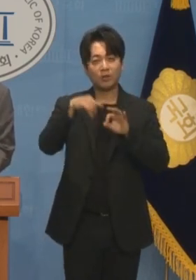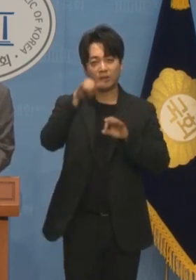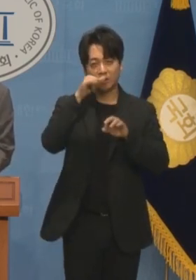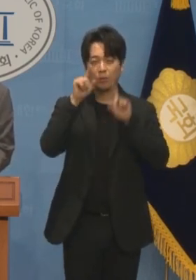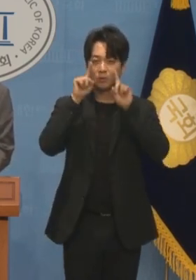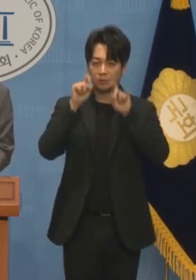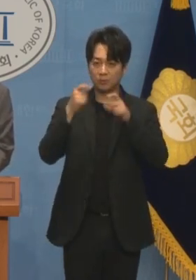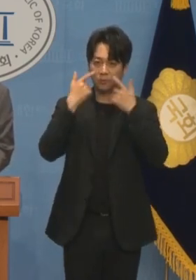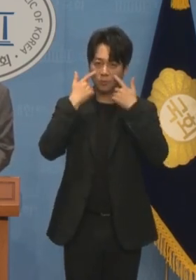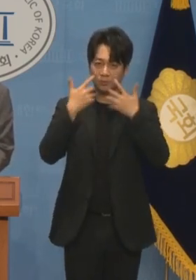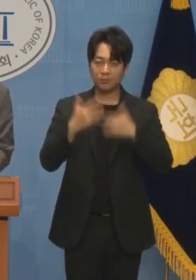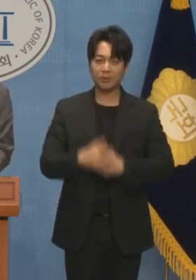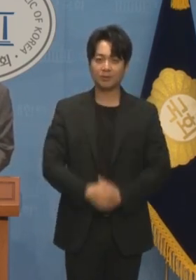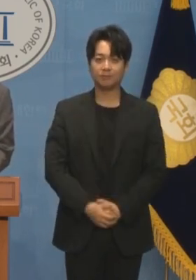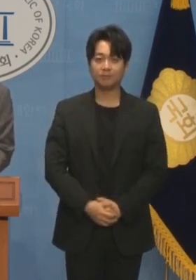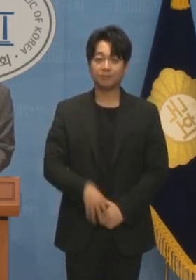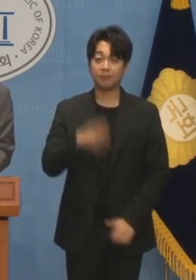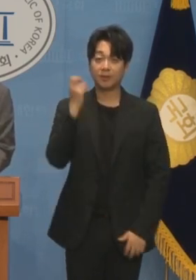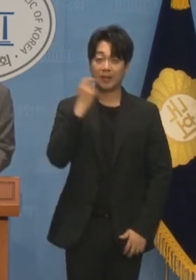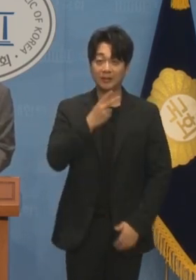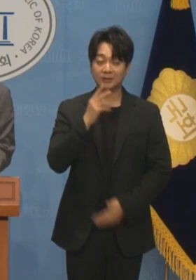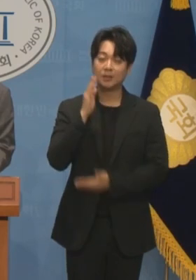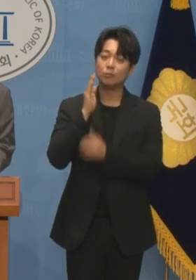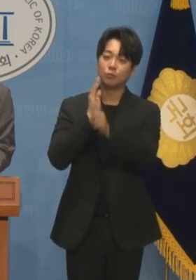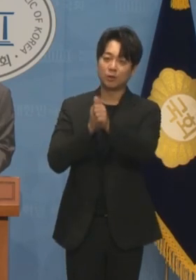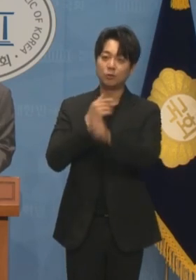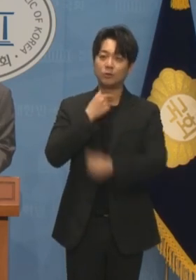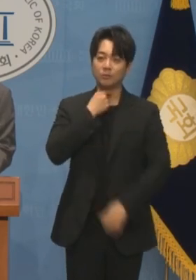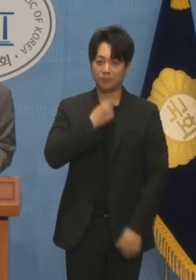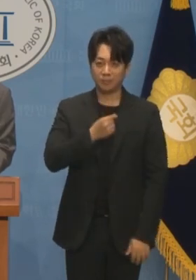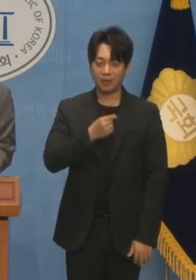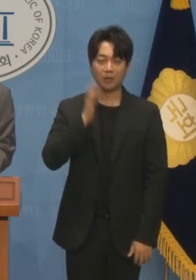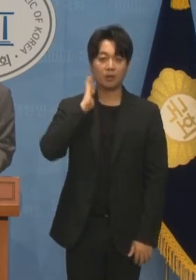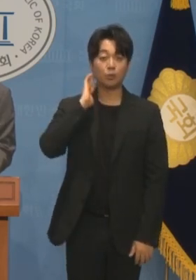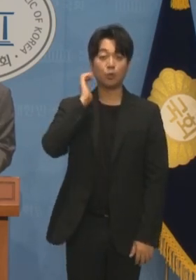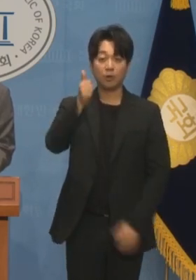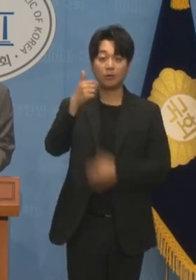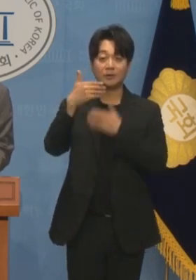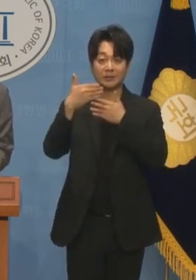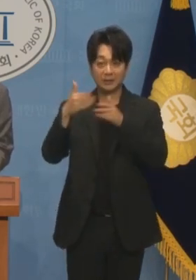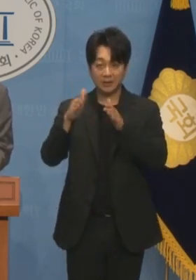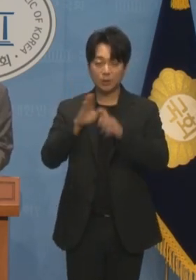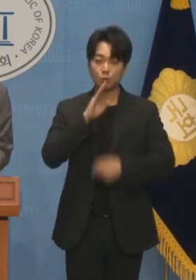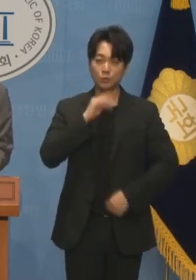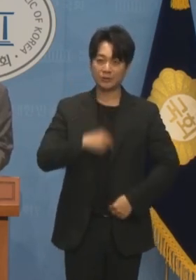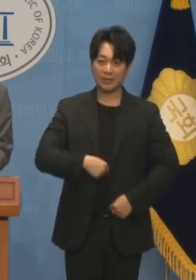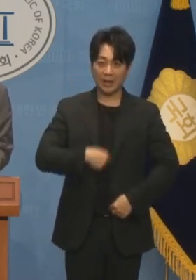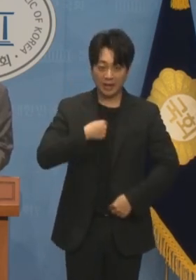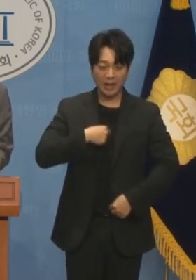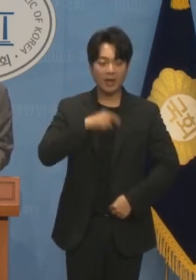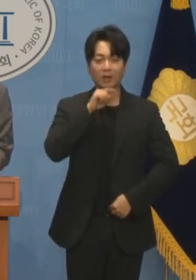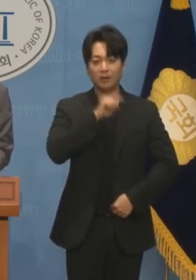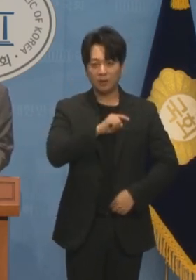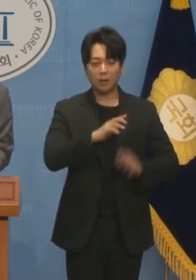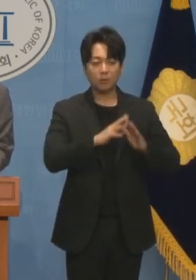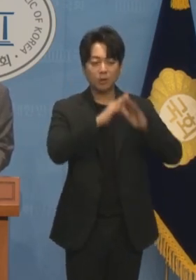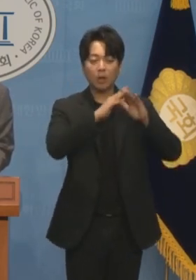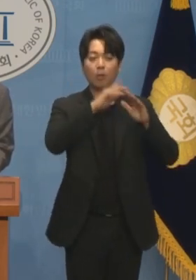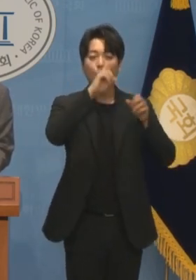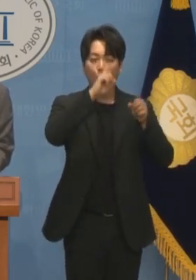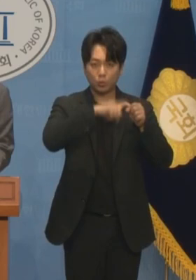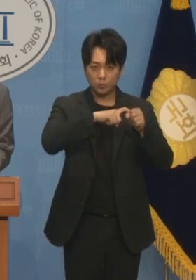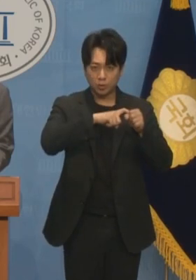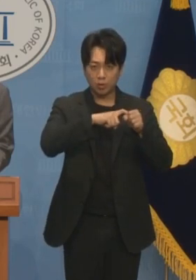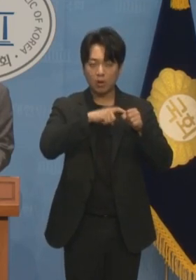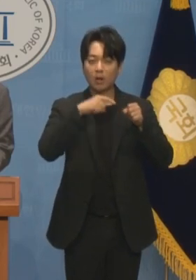자리에서 다시 한번 촉구합니다. 좀 대통령실이 정정당당하게 해당되는 시설물의 목적이나 왜